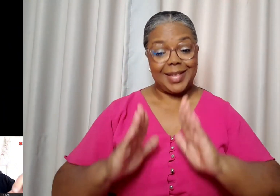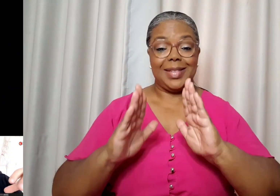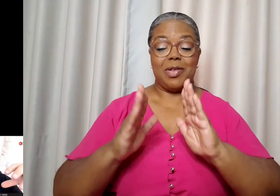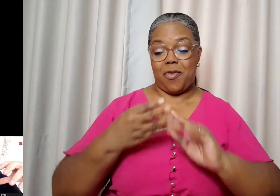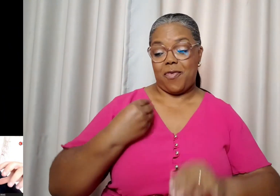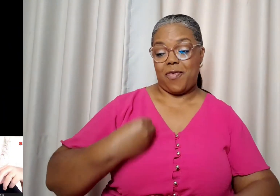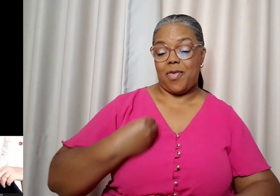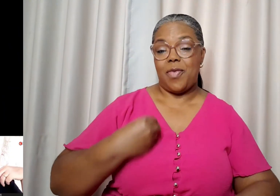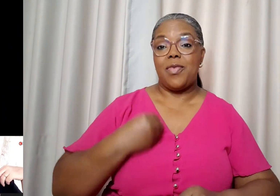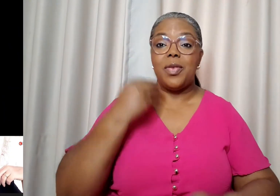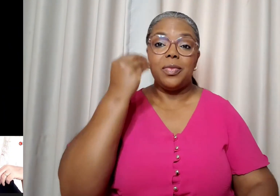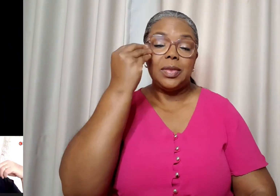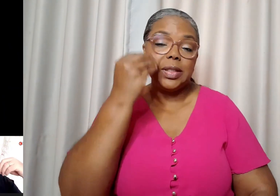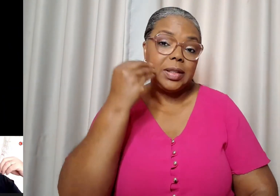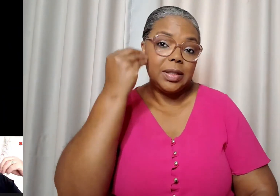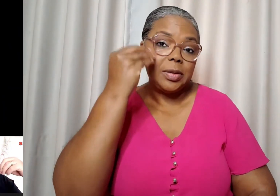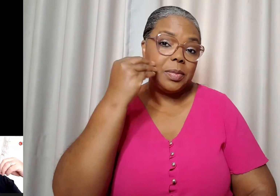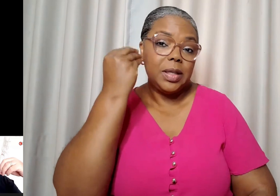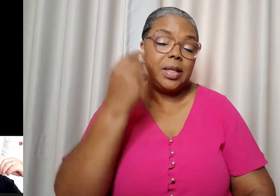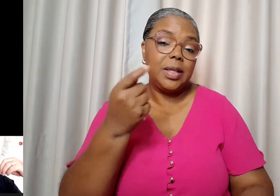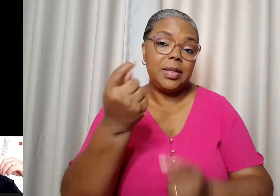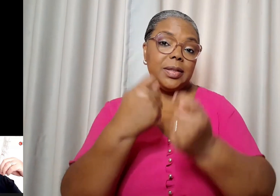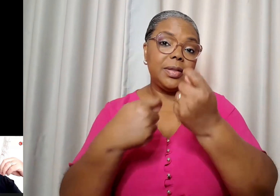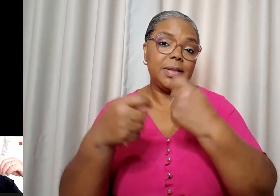Ele não foi retirado